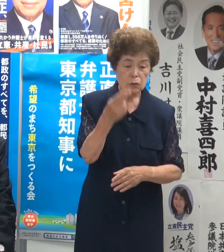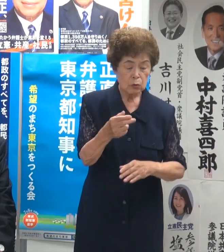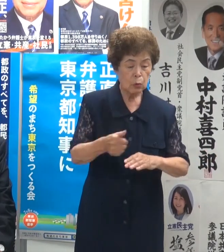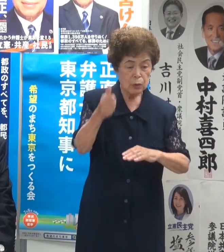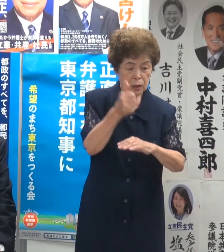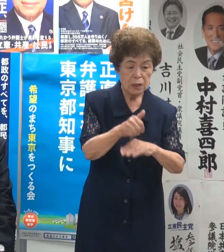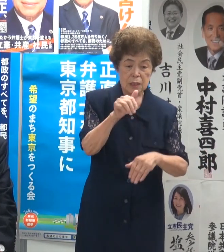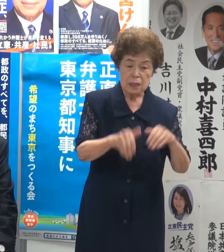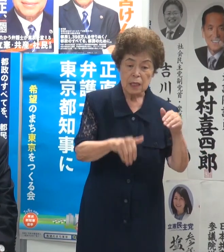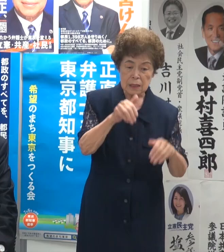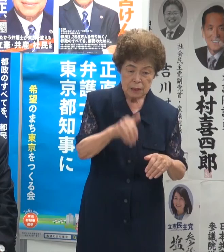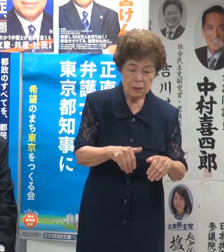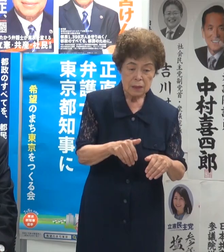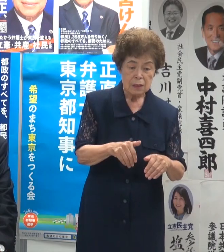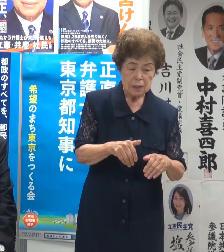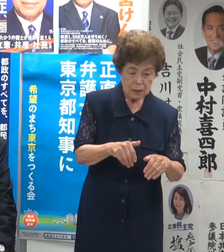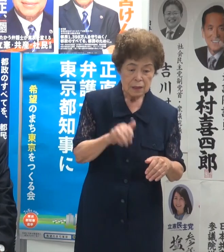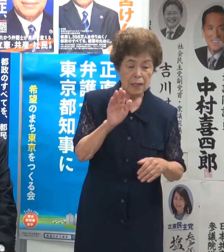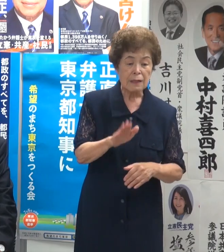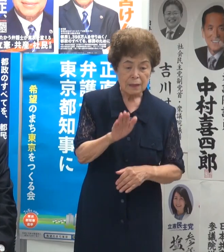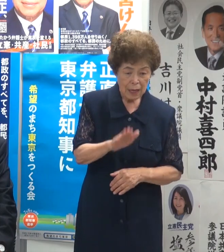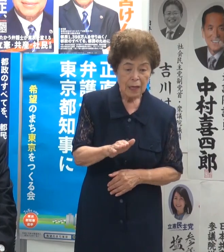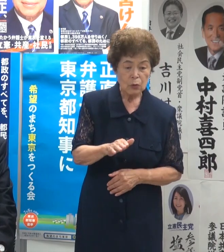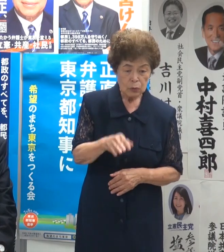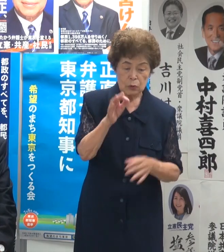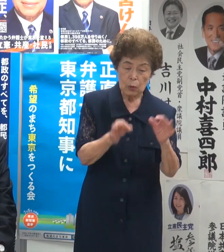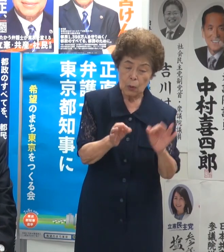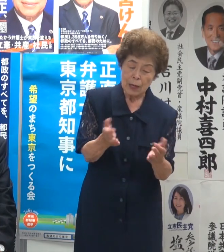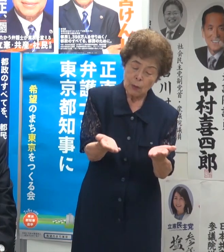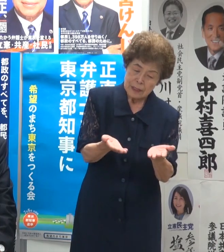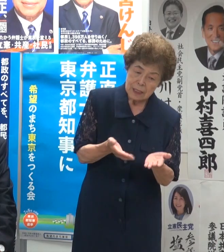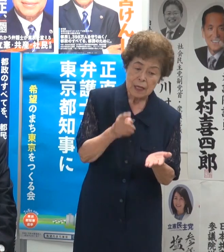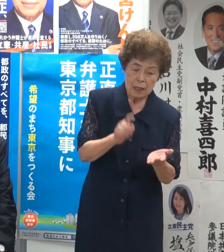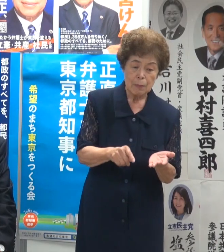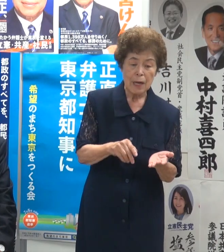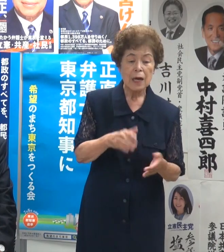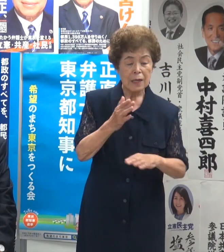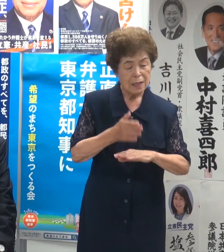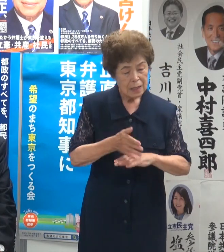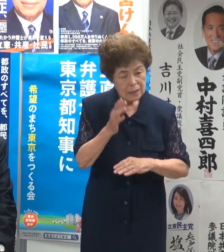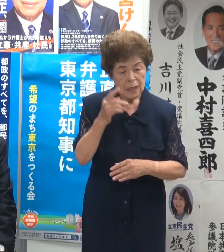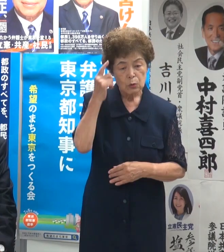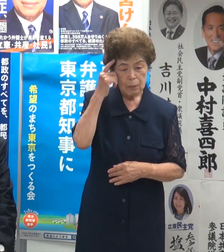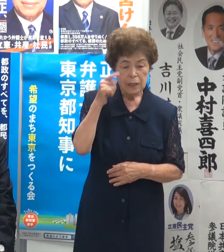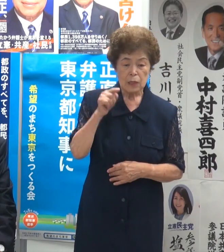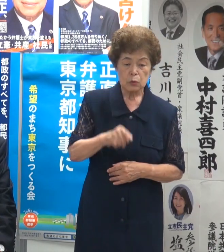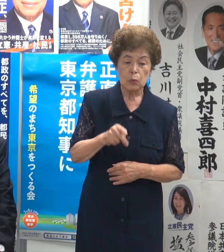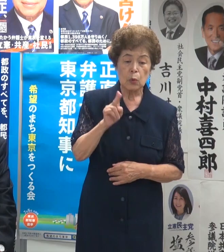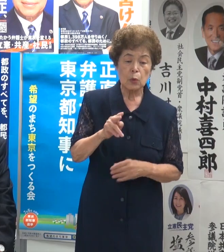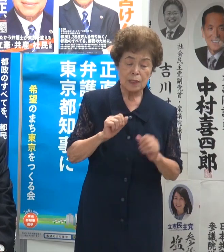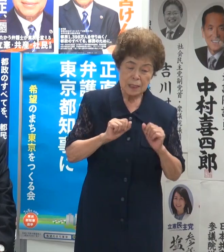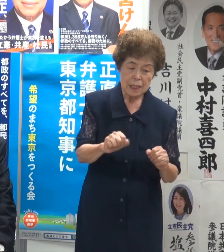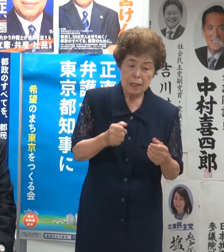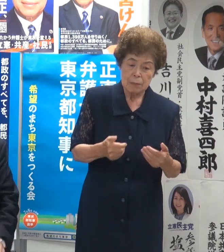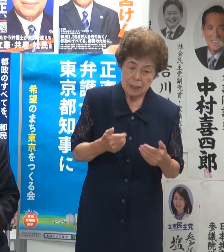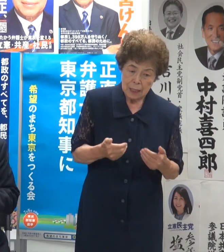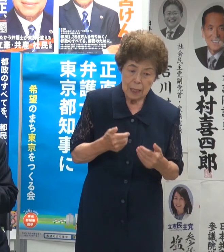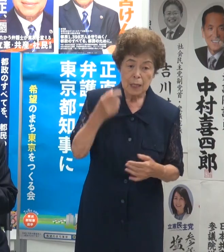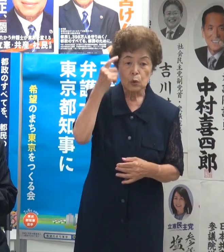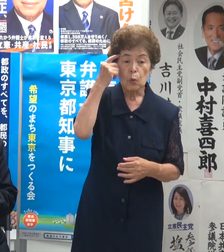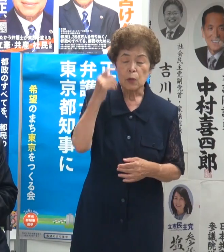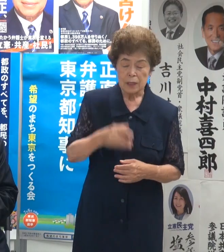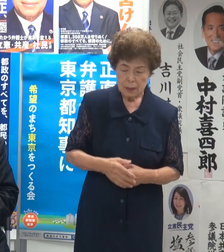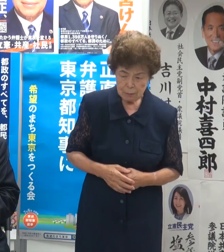評価できるなら、ありがたいなというふうに思っております。またそういうふうにしていかなきゃいけないと思っております。